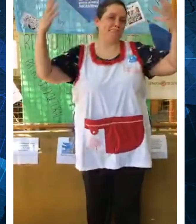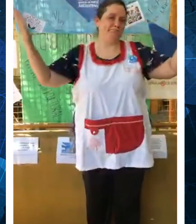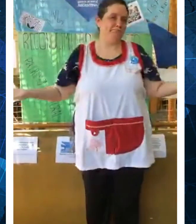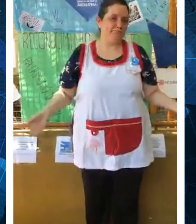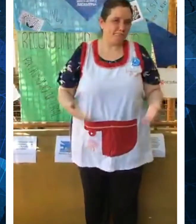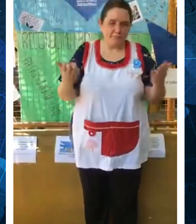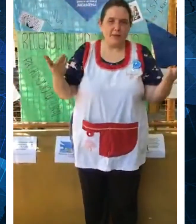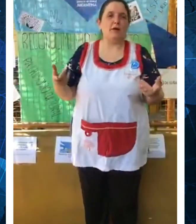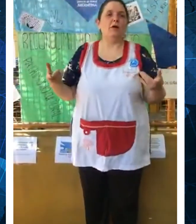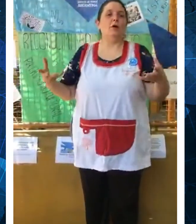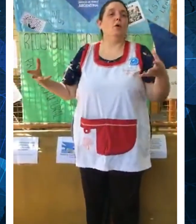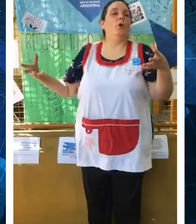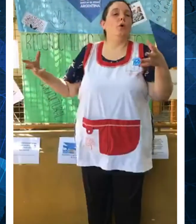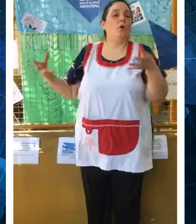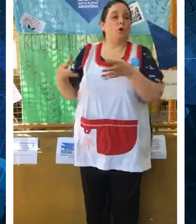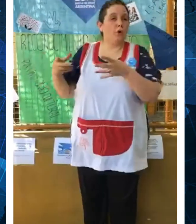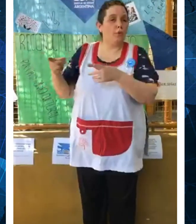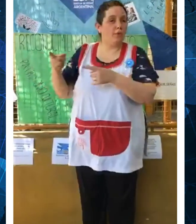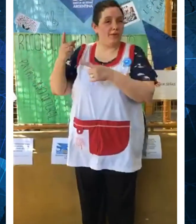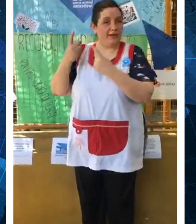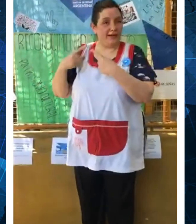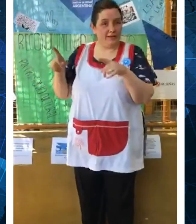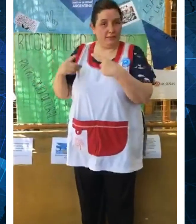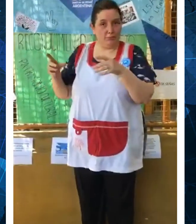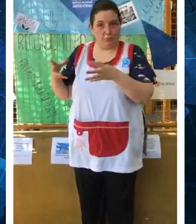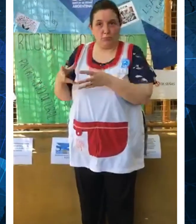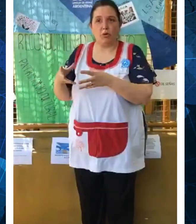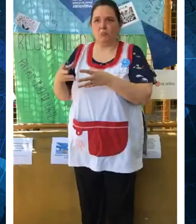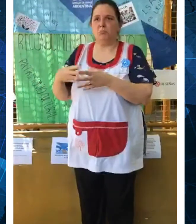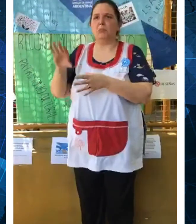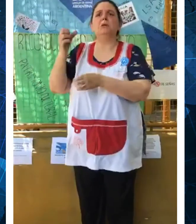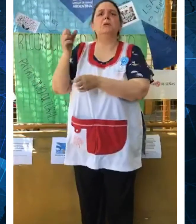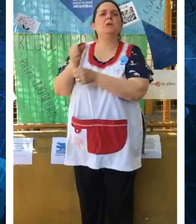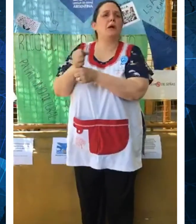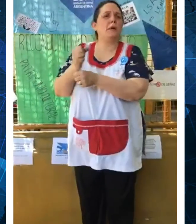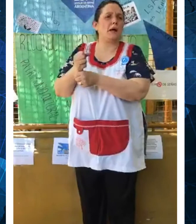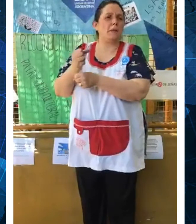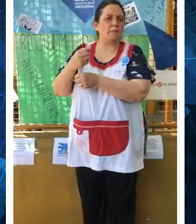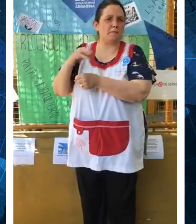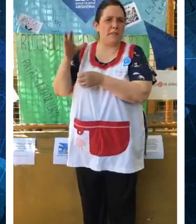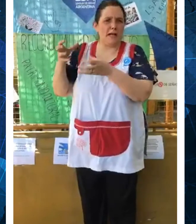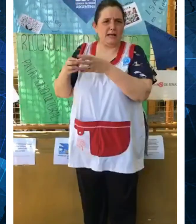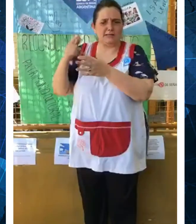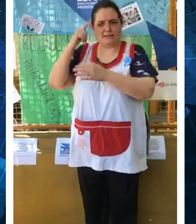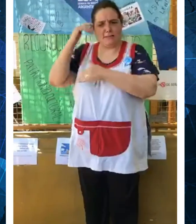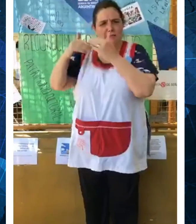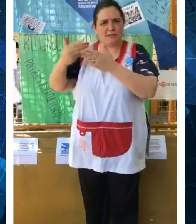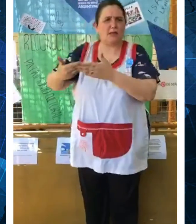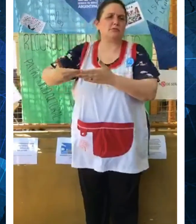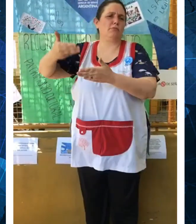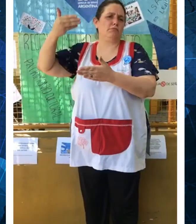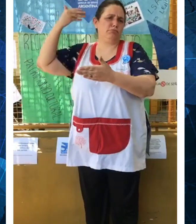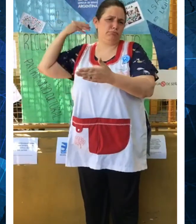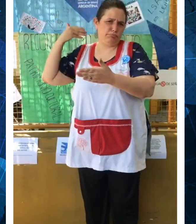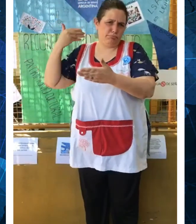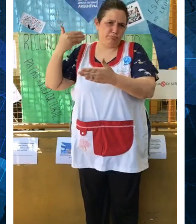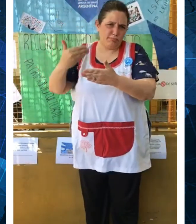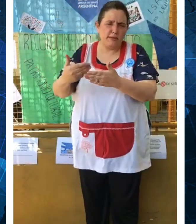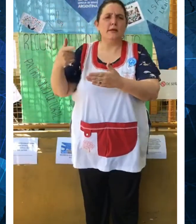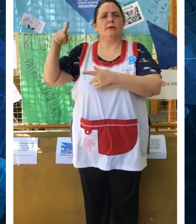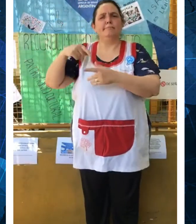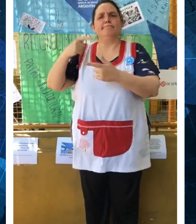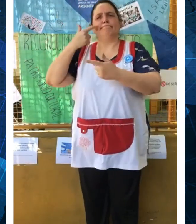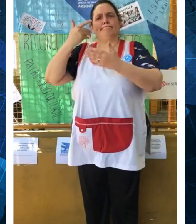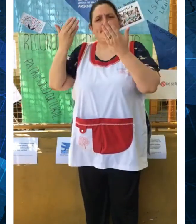compartiremos el himno. Bueno, Cecilia no la veo. Bueno, quiero contarles con respecto al equipo